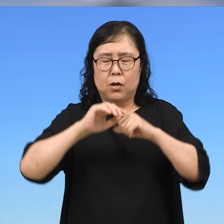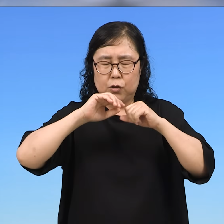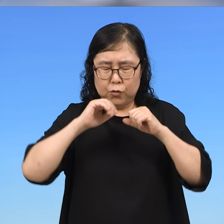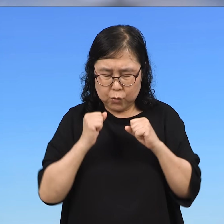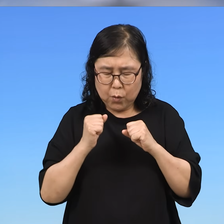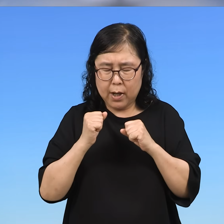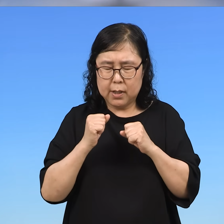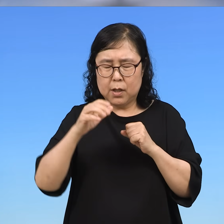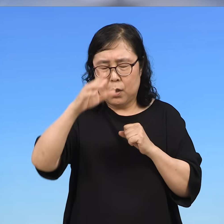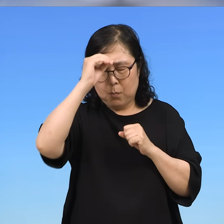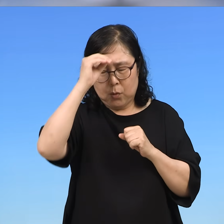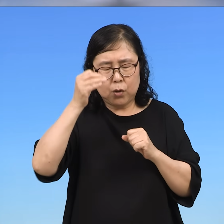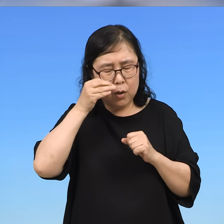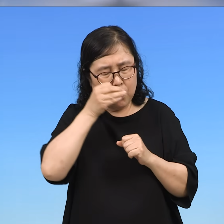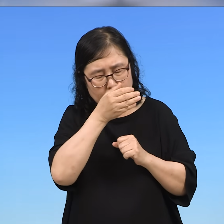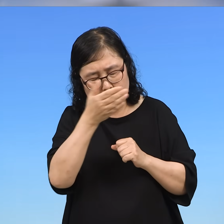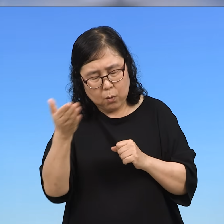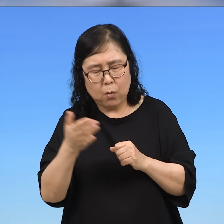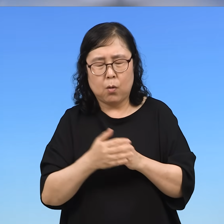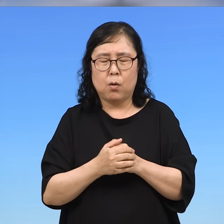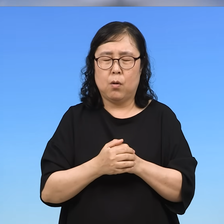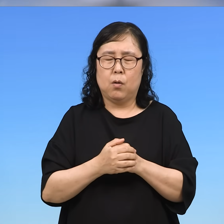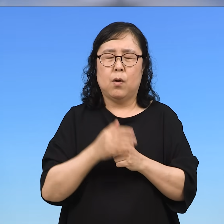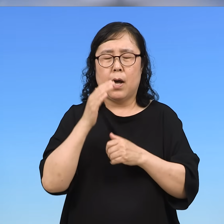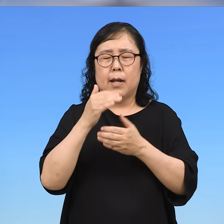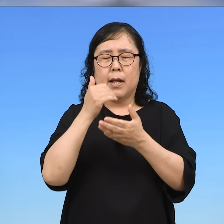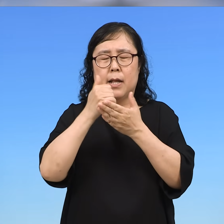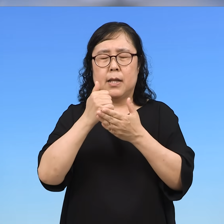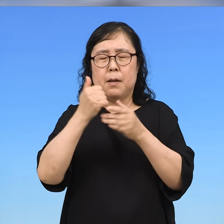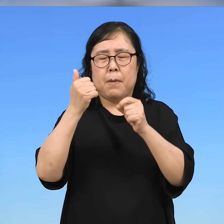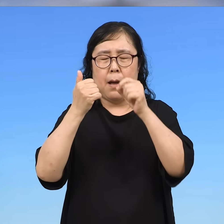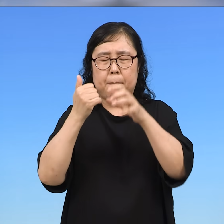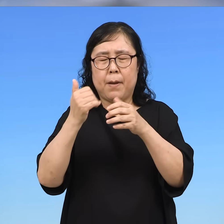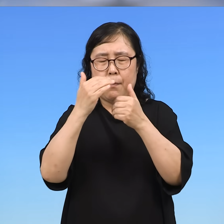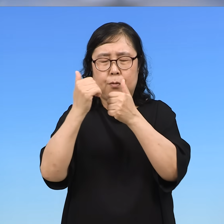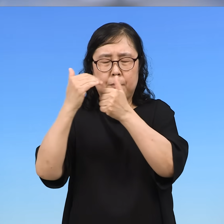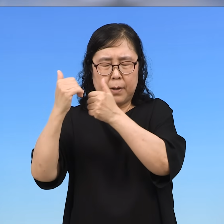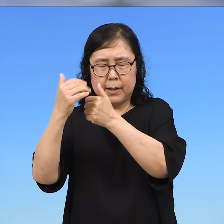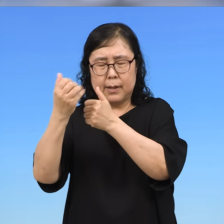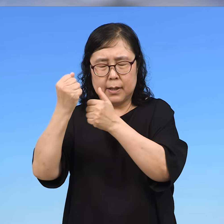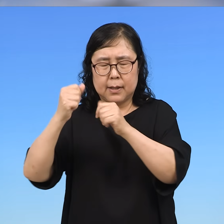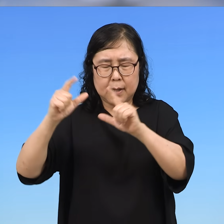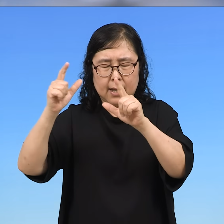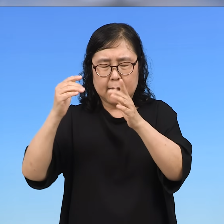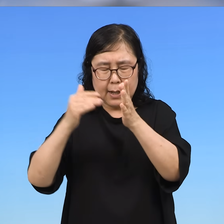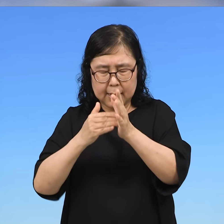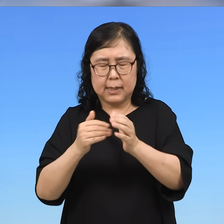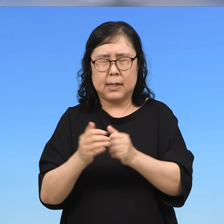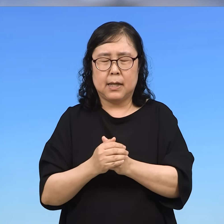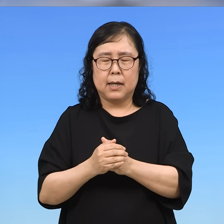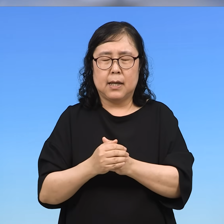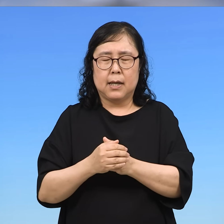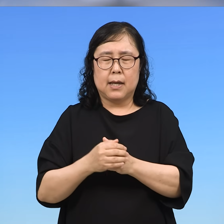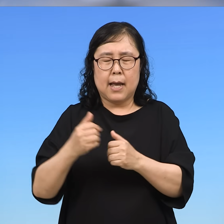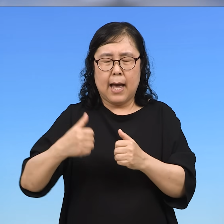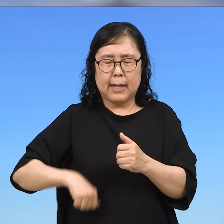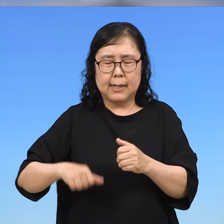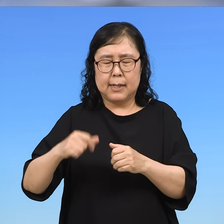아름다운 본을 자녀들에게 보일 뿐만 아니라 하나님 앞으로 부름받아가는 그 순간까지 아들